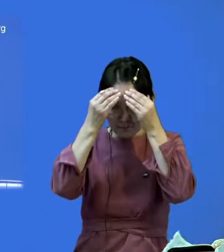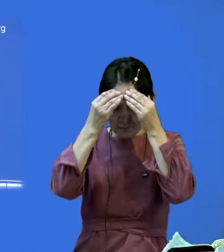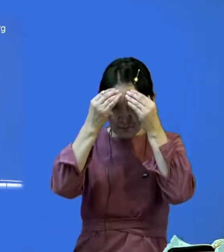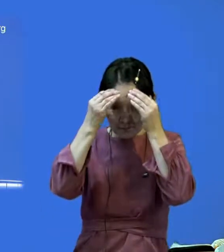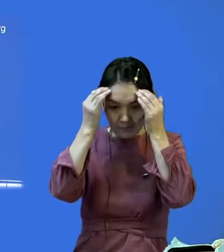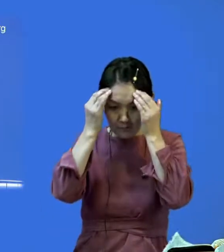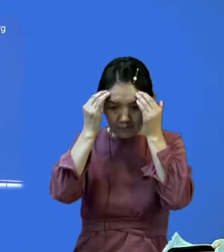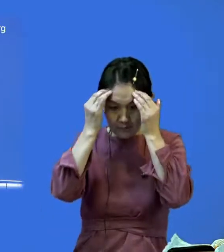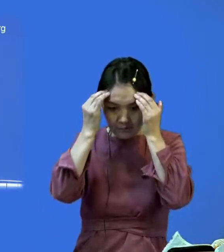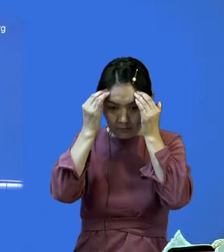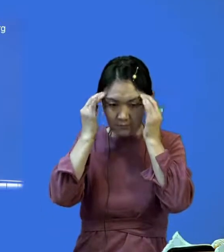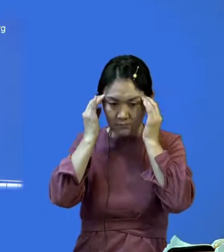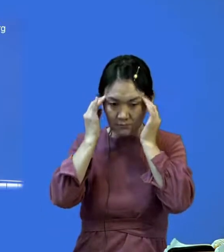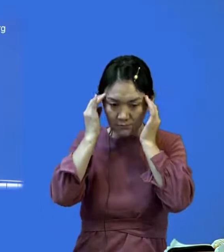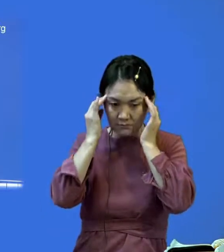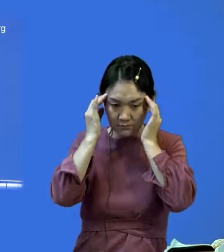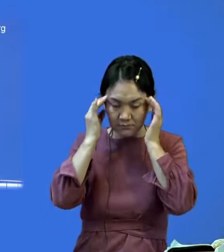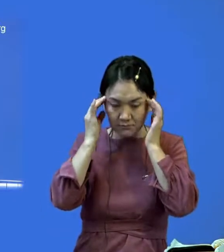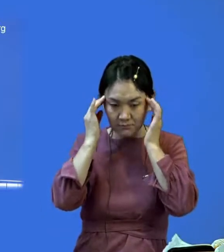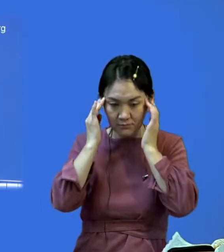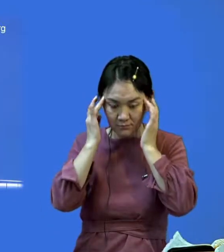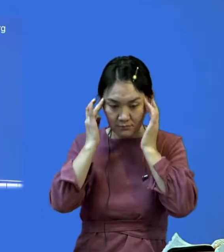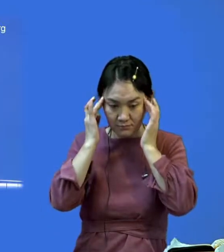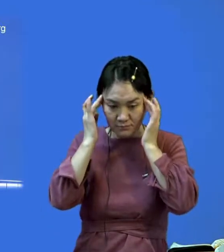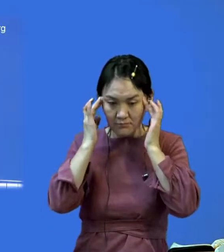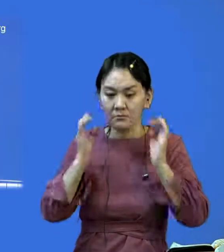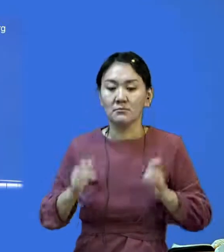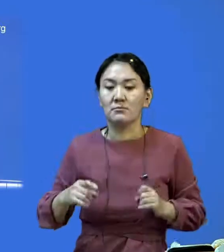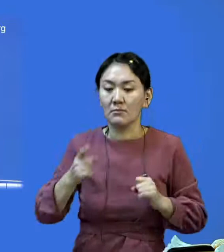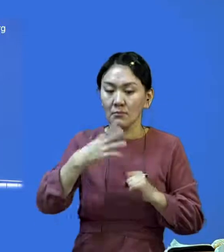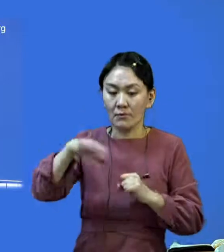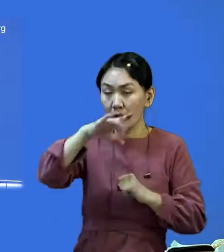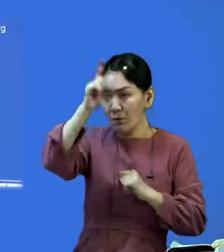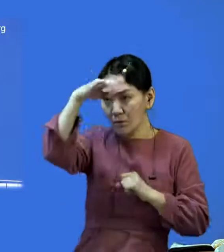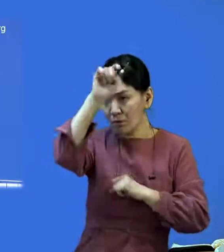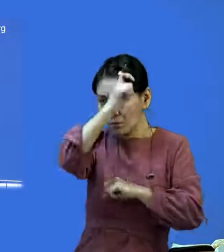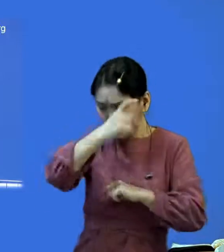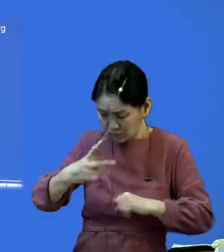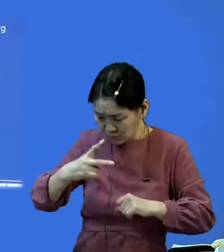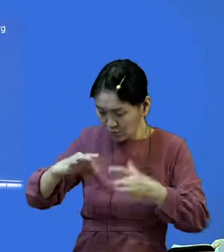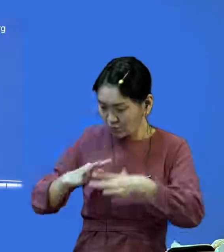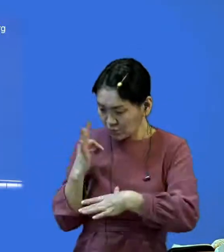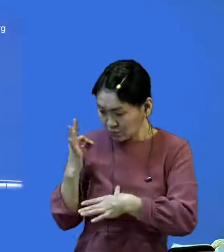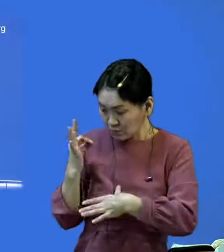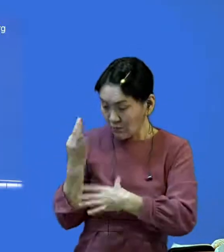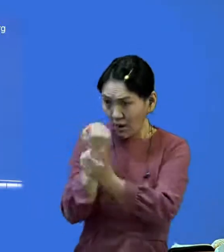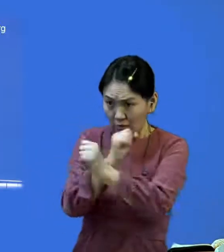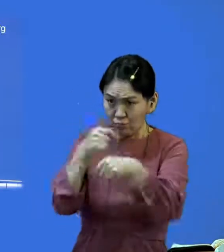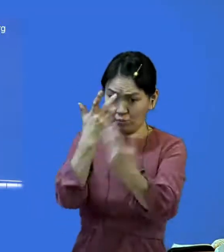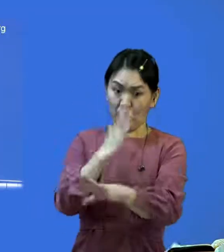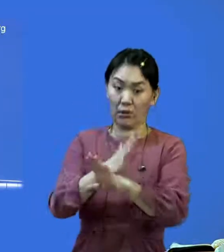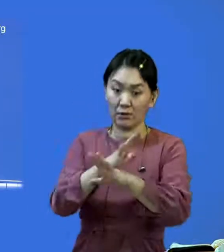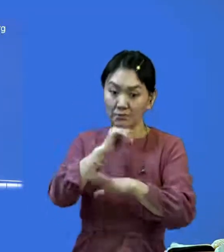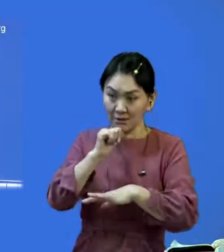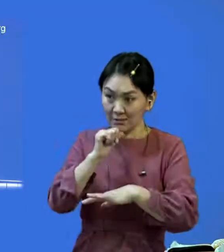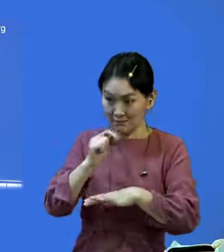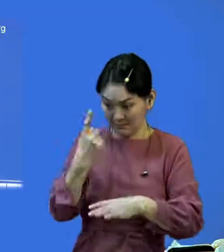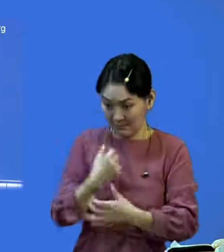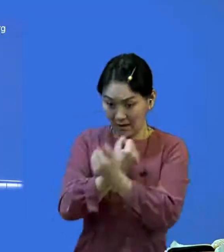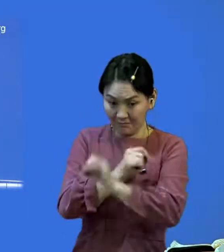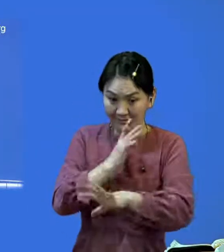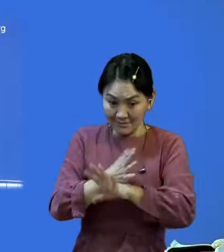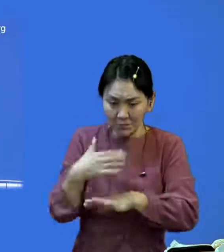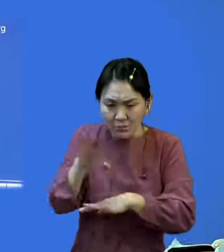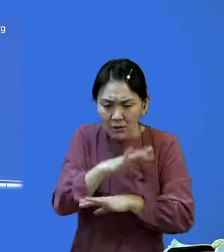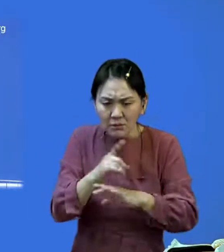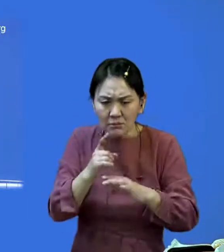хүү бид өхний ганцхан сүнсийг хайрлаад аварч өгөө зогсохгүй энэ газар дээр амьдрч явах хугацаанд бурхан бид өхөн хэрхэн ханддаг